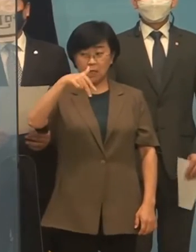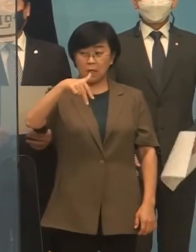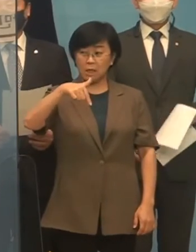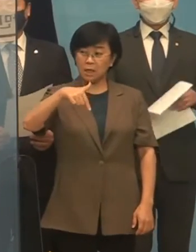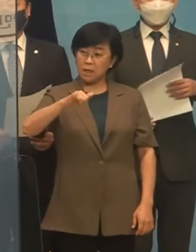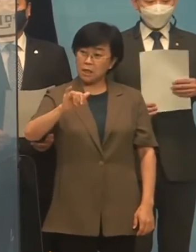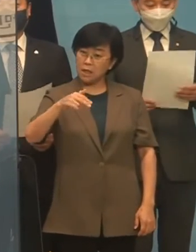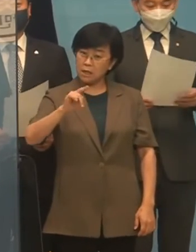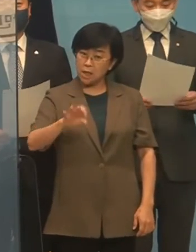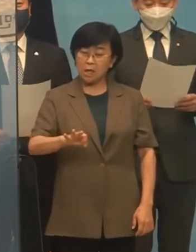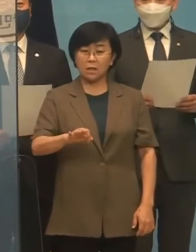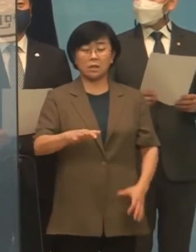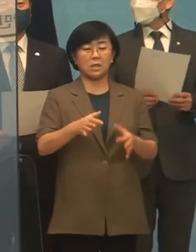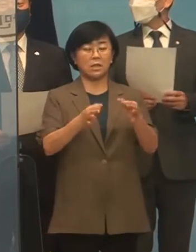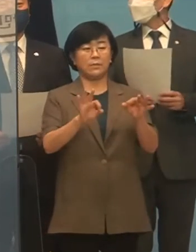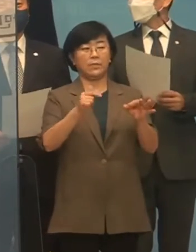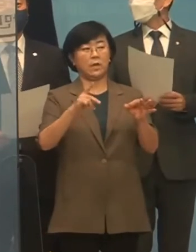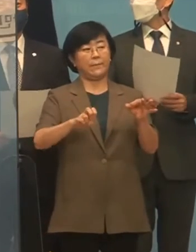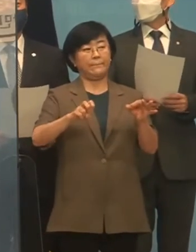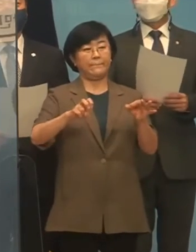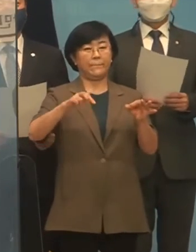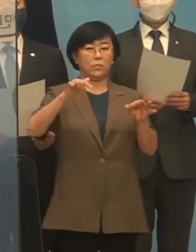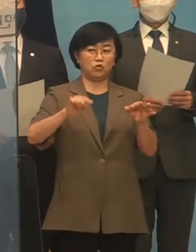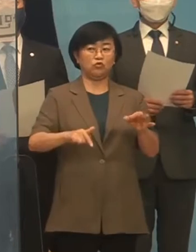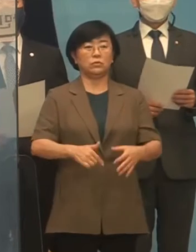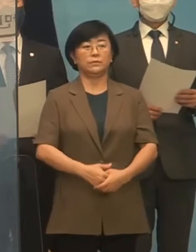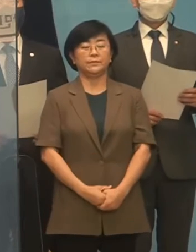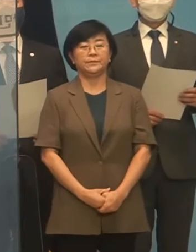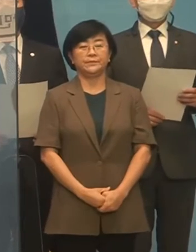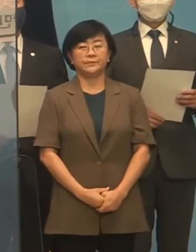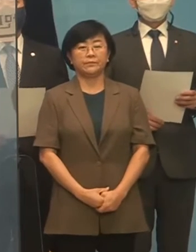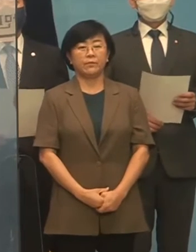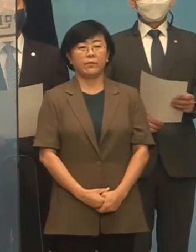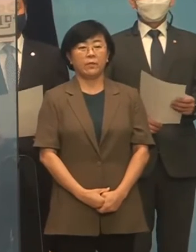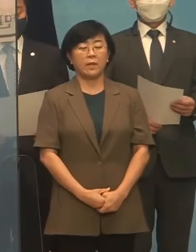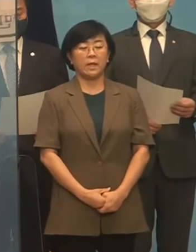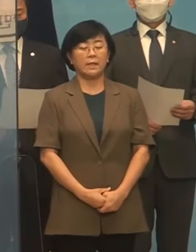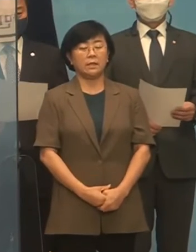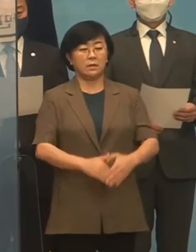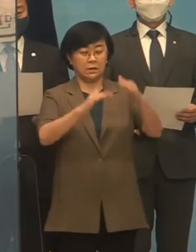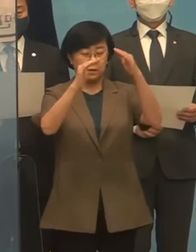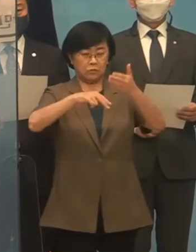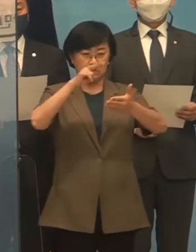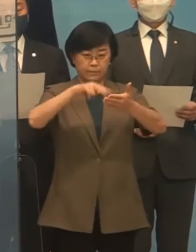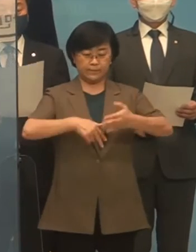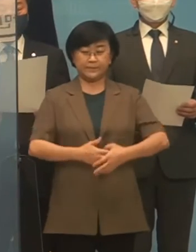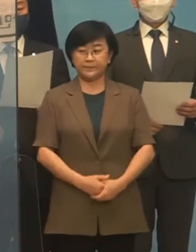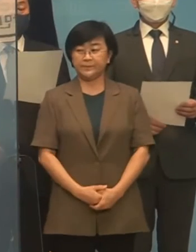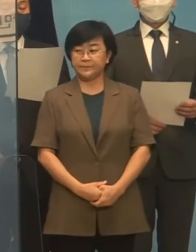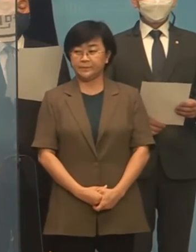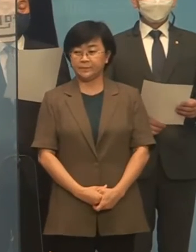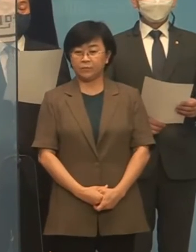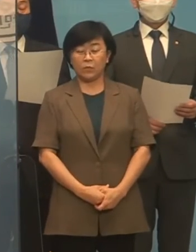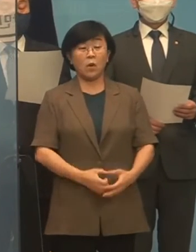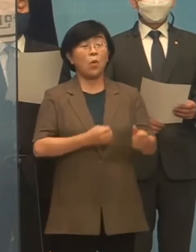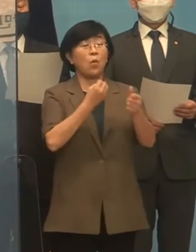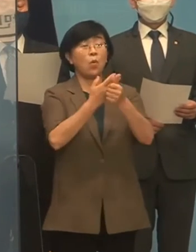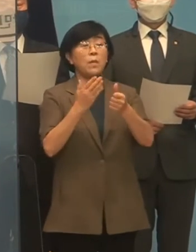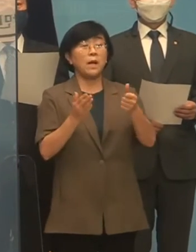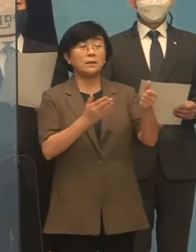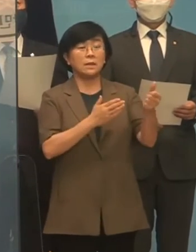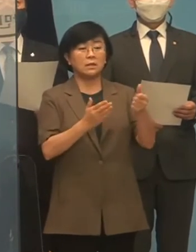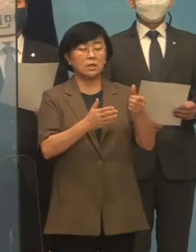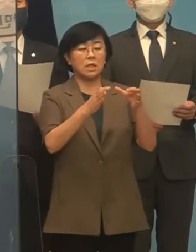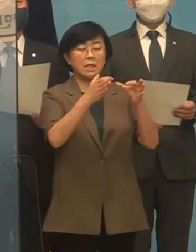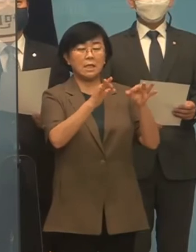모셨습니다. 김남국 의원님 모셨습니다. 기자회견문을 낭독하도록 하겠습니다. 고발사주